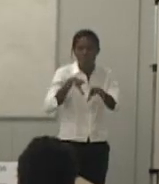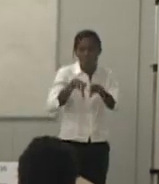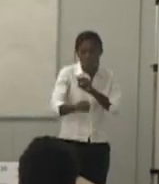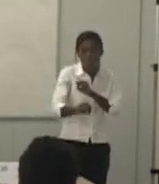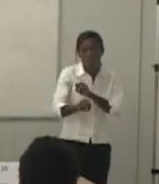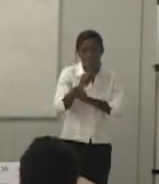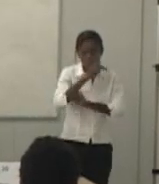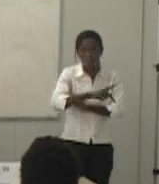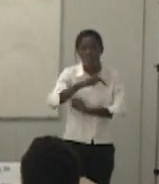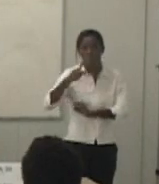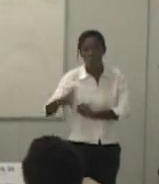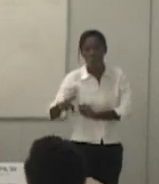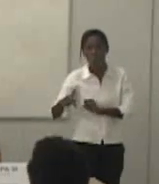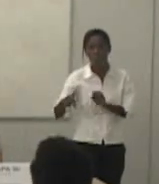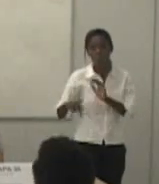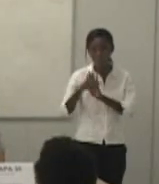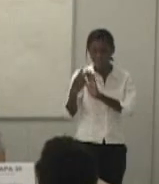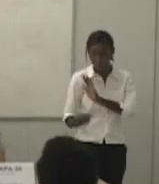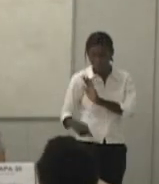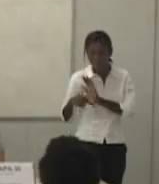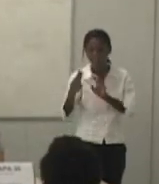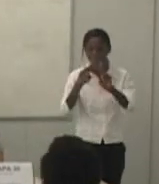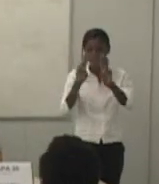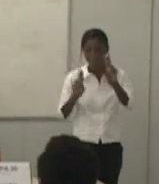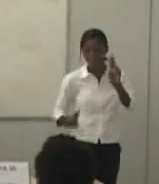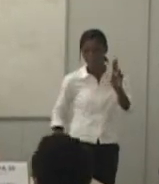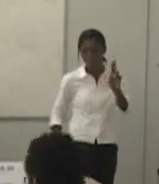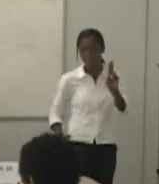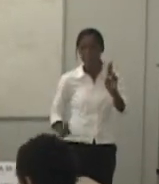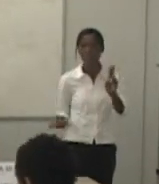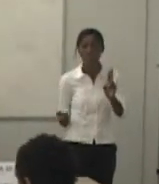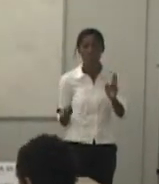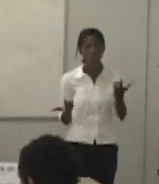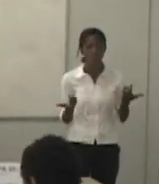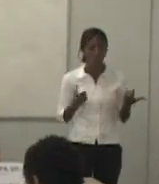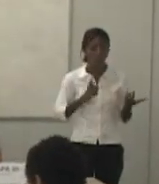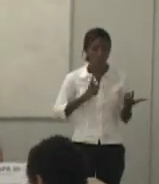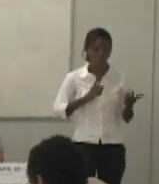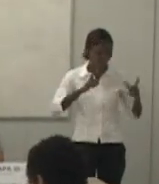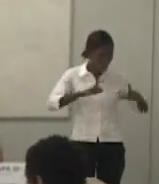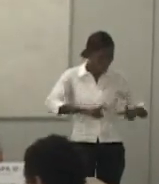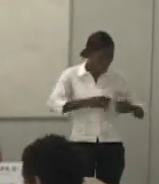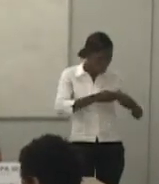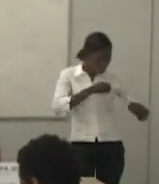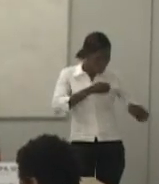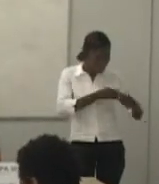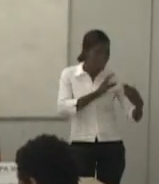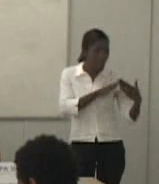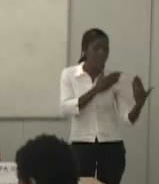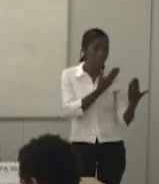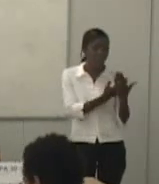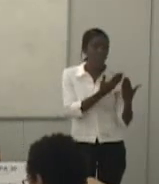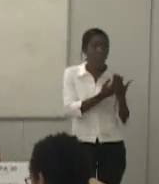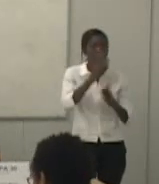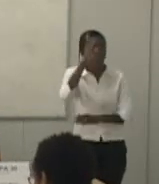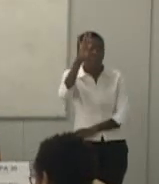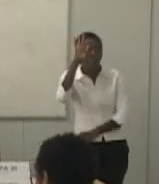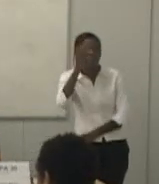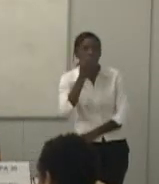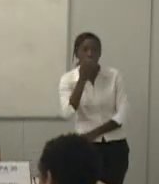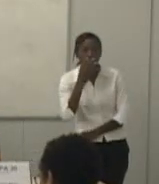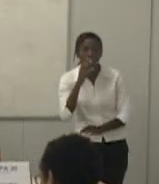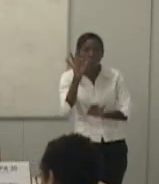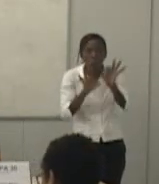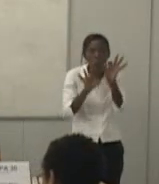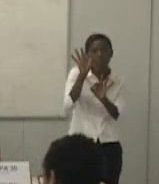serviço dos professores da rede então a localização perto de uma escola era também pensada em ser boa pro projeto